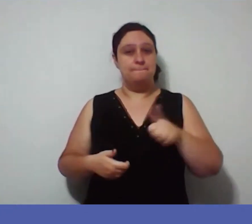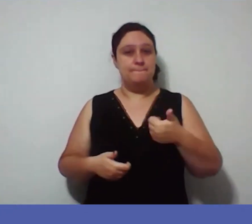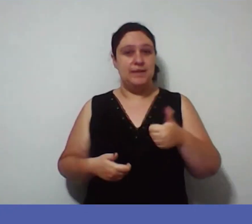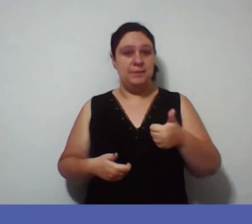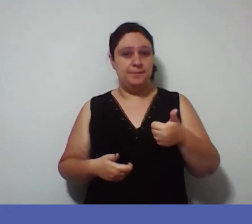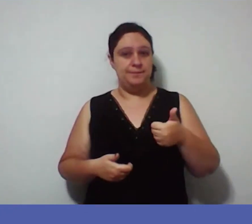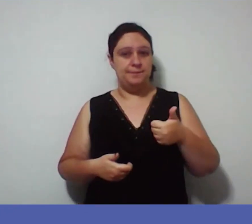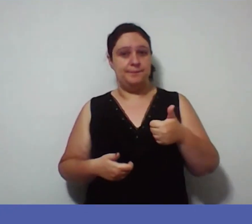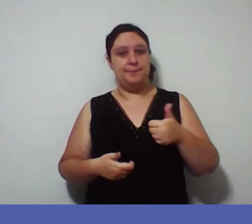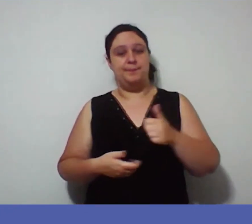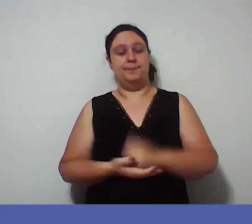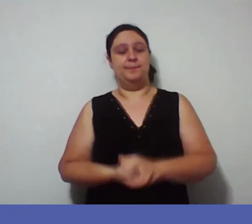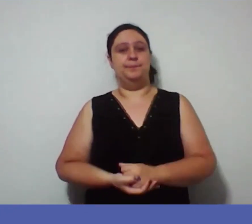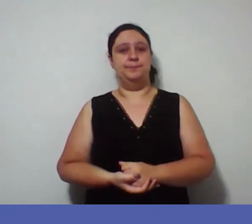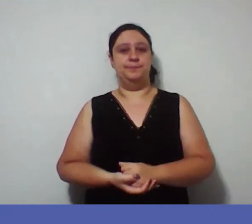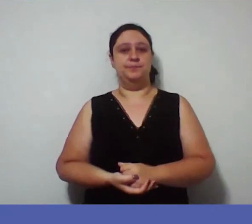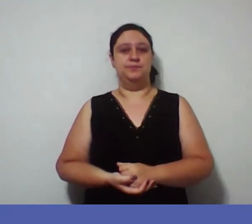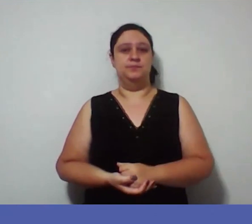e